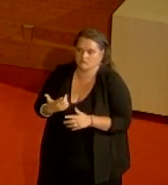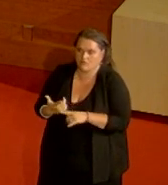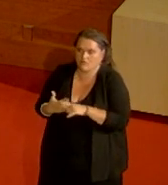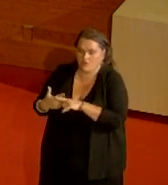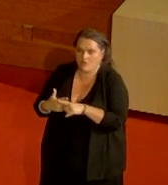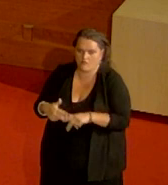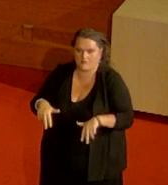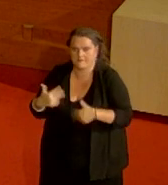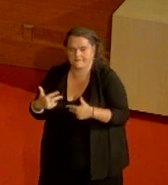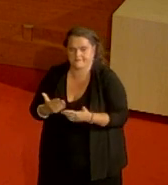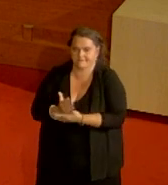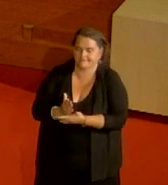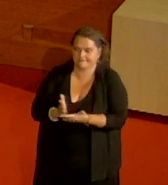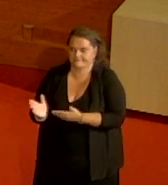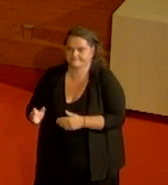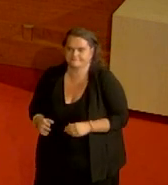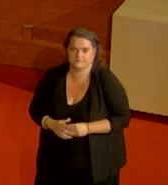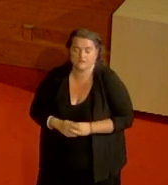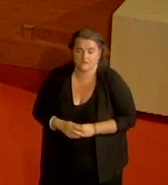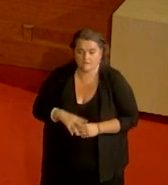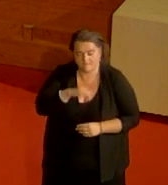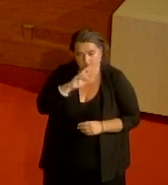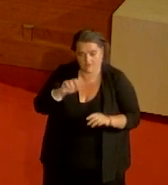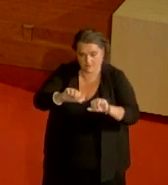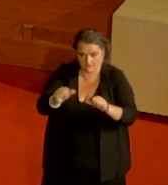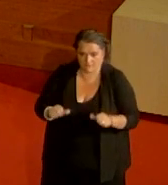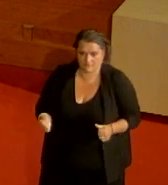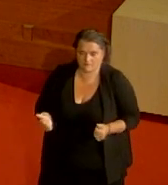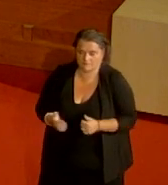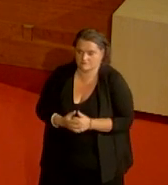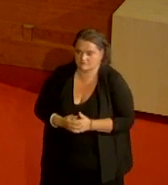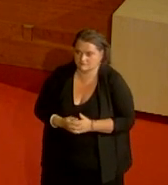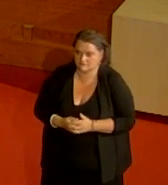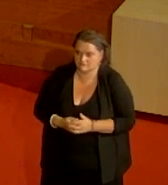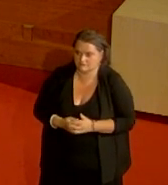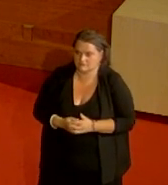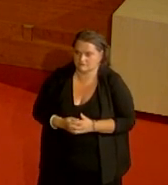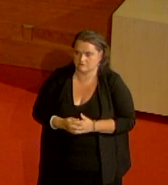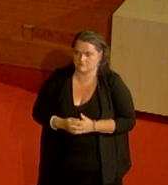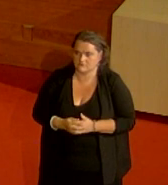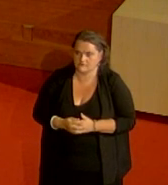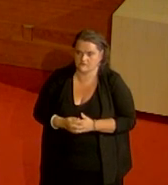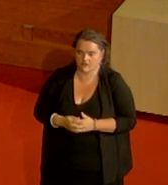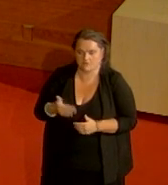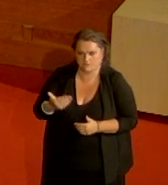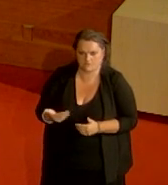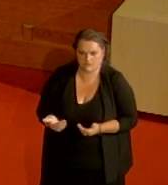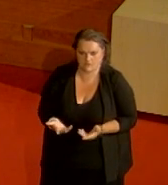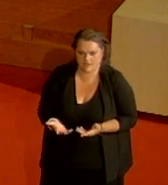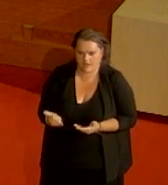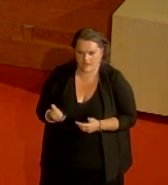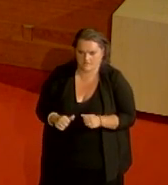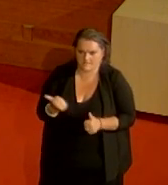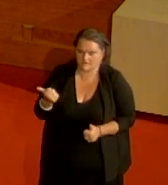eh las formas de valor por tanto que se ponen en que que que que adquieren mayor importancia en contextos de